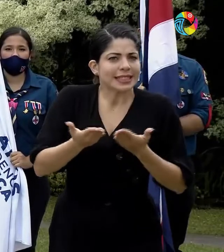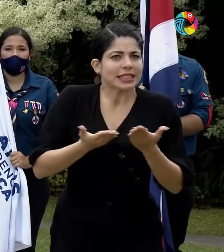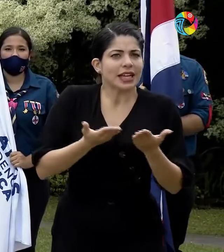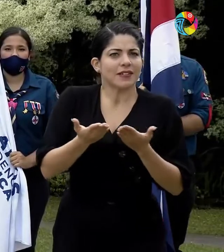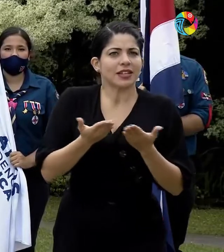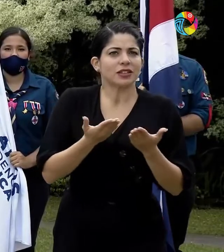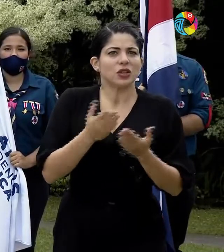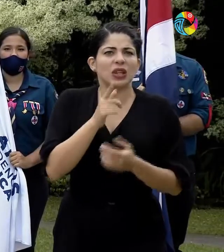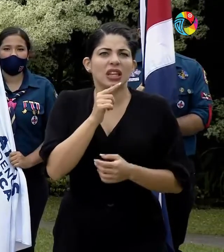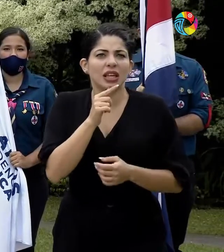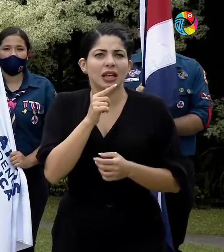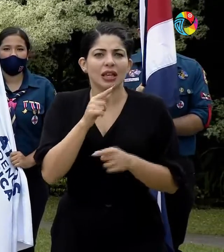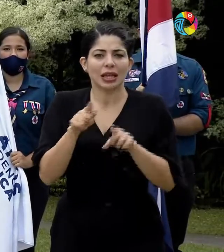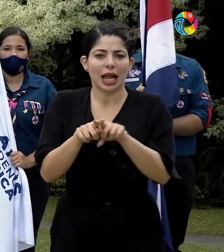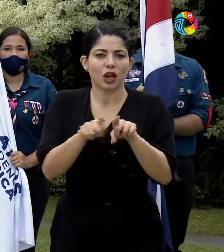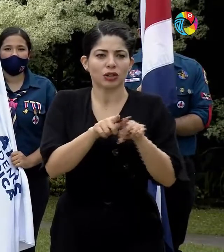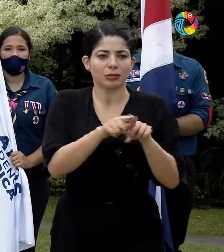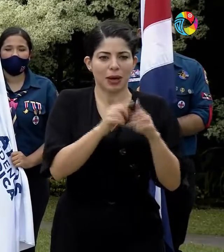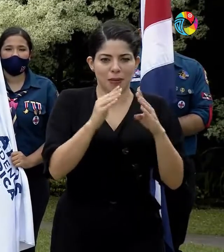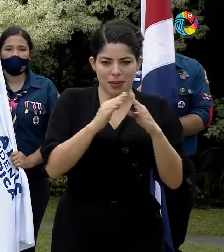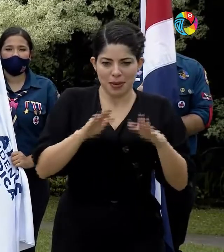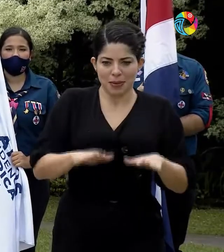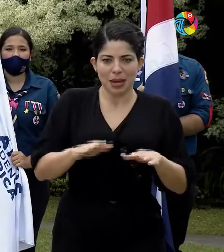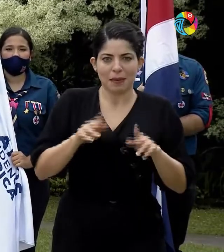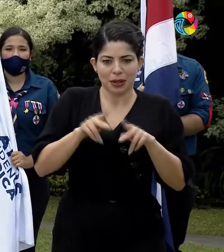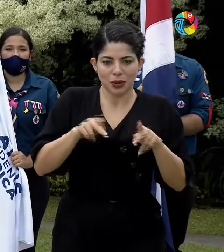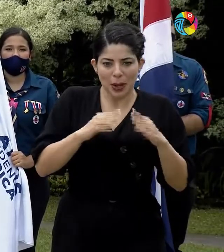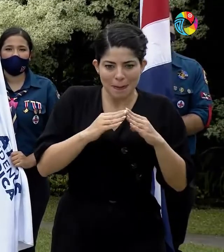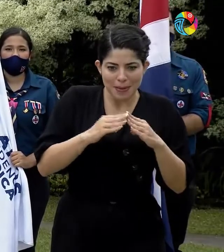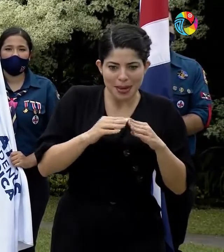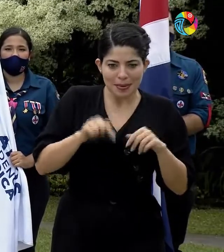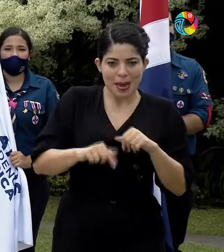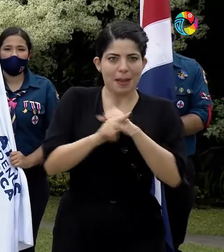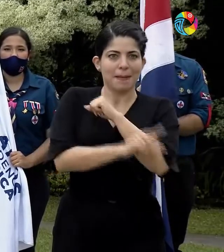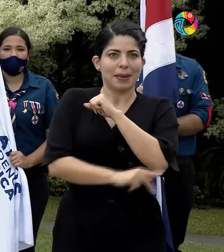las y los hermanos de este país.